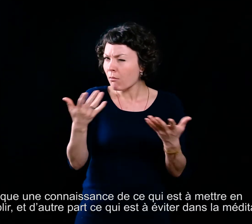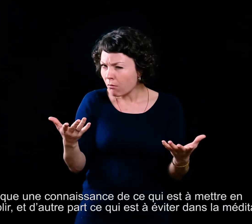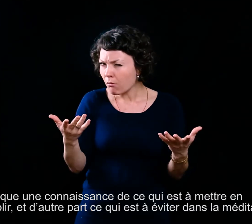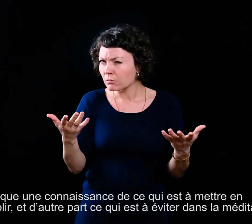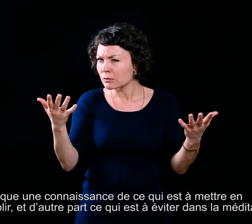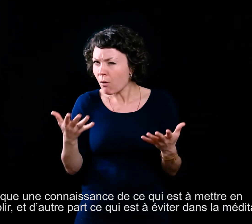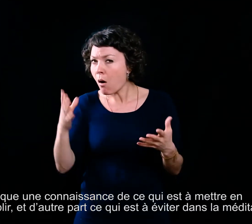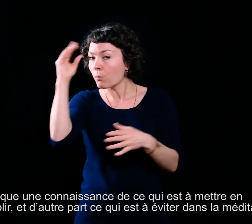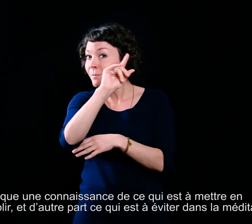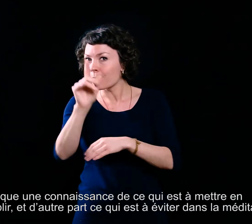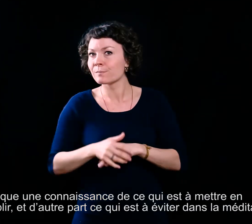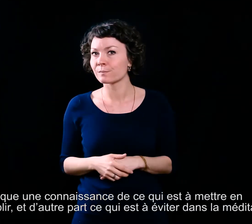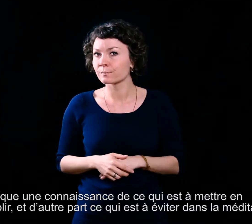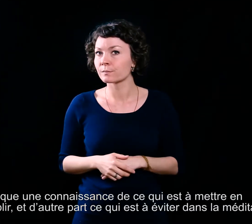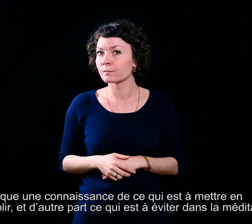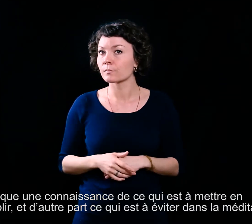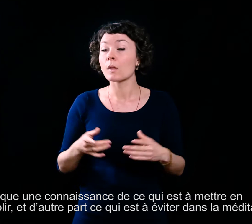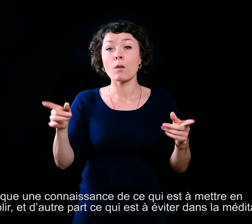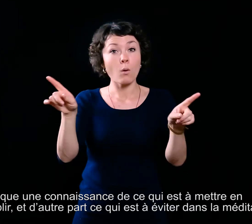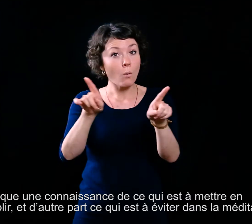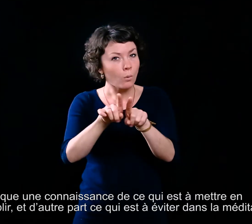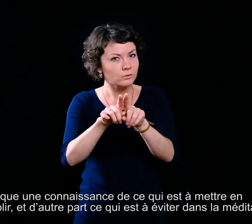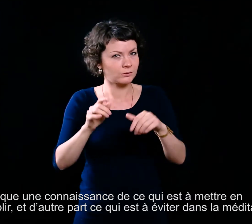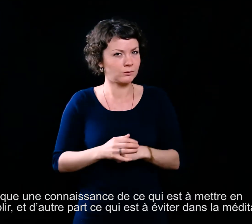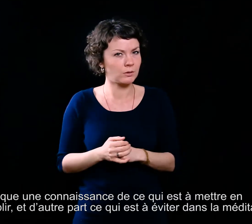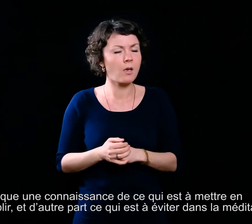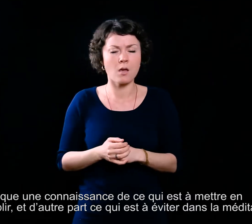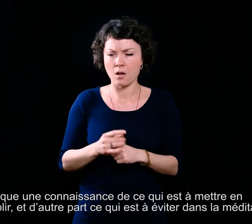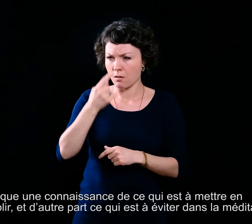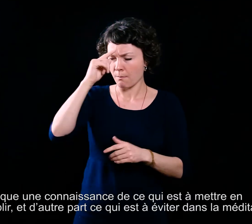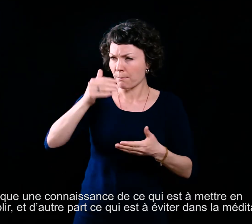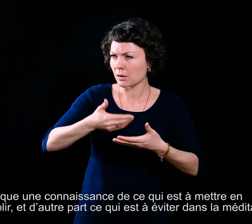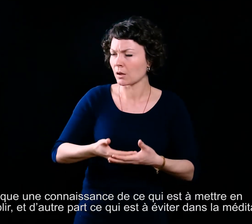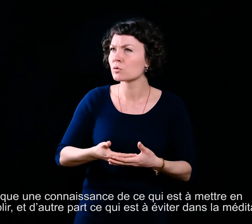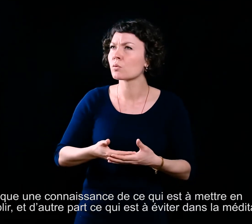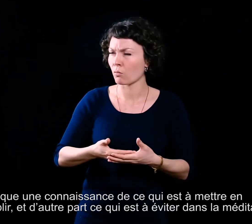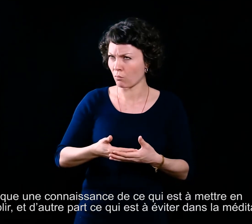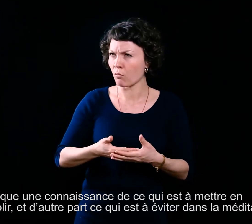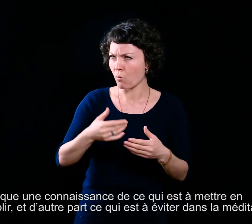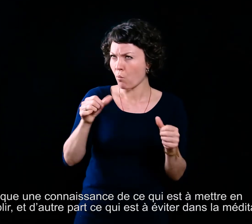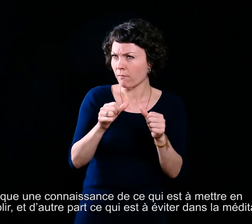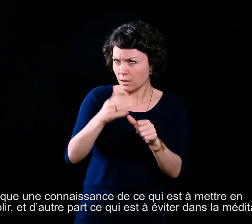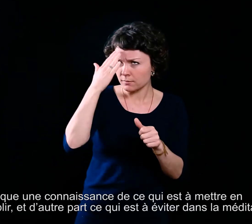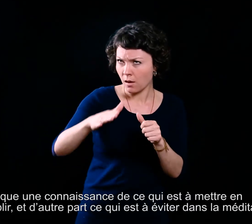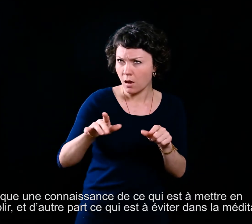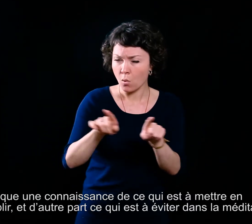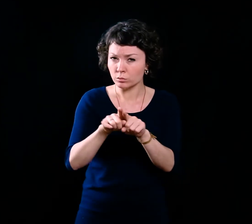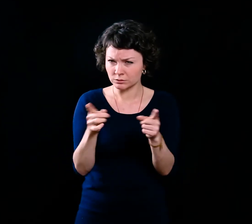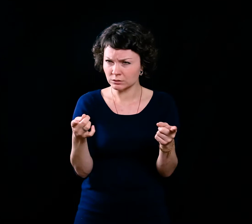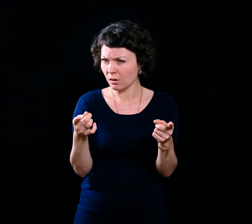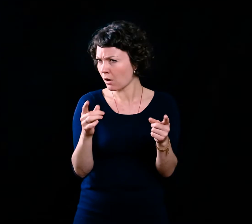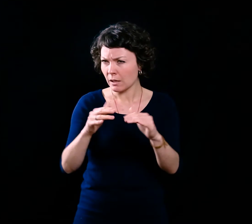une connaissance de ce qui est à mettre en œuvre, ce qui est à accomplir, et d'autre part, ce qui est à éviter dans la